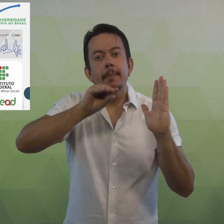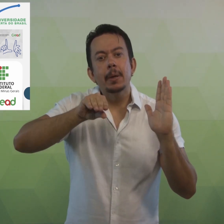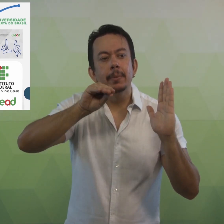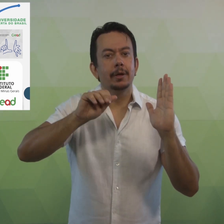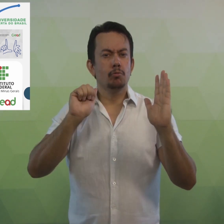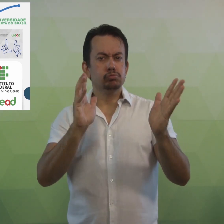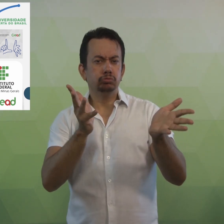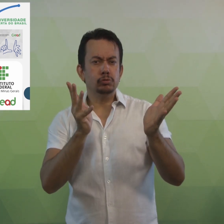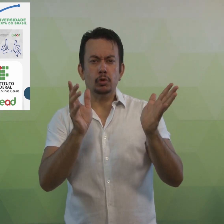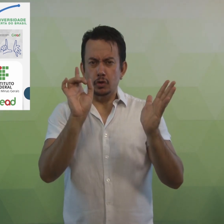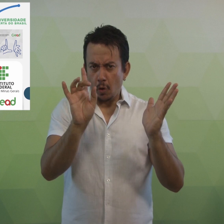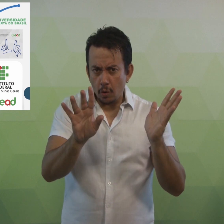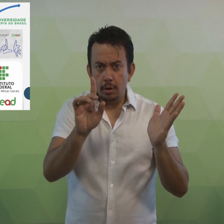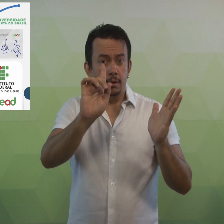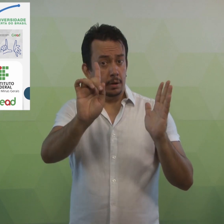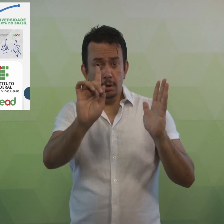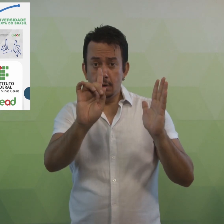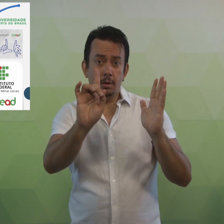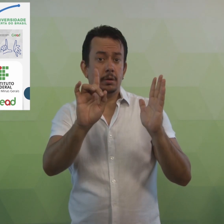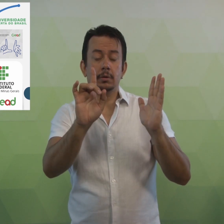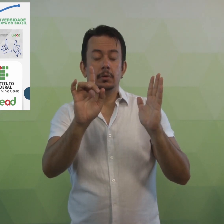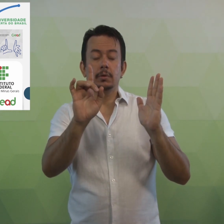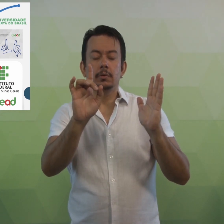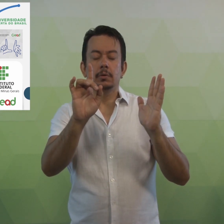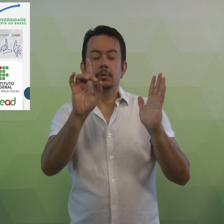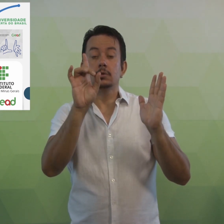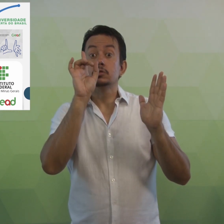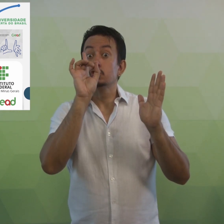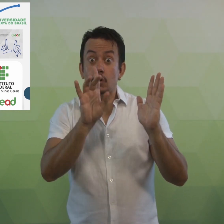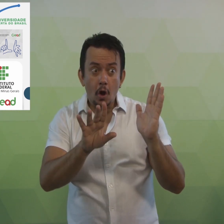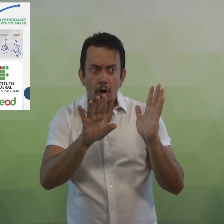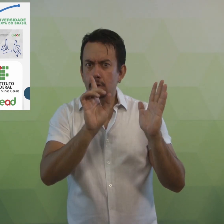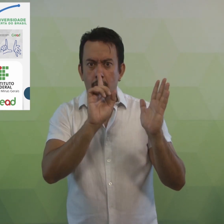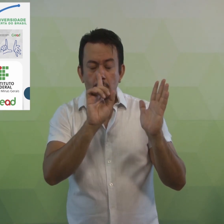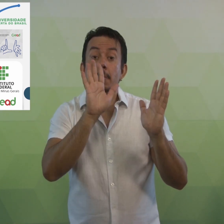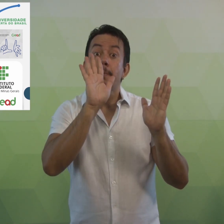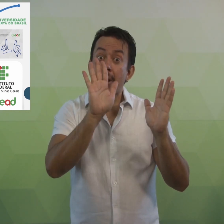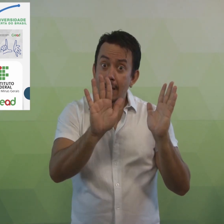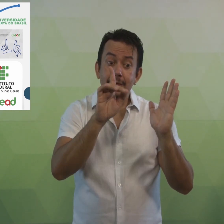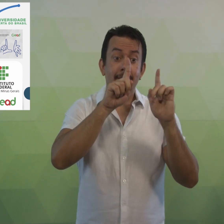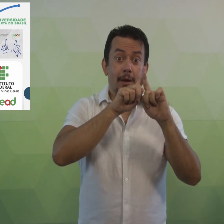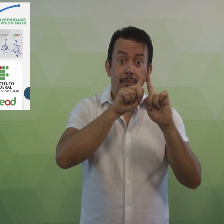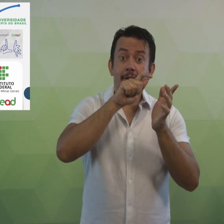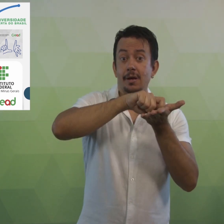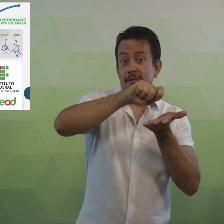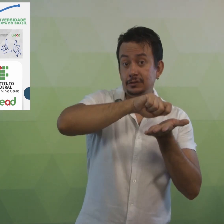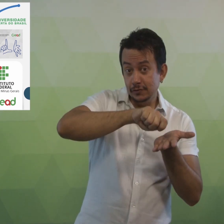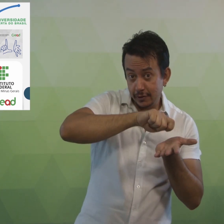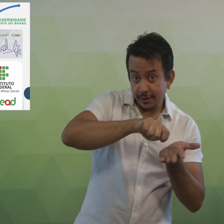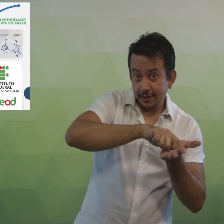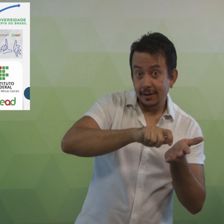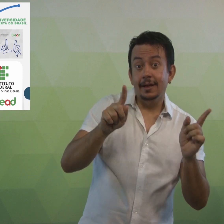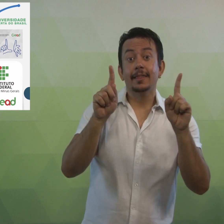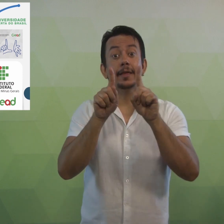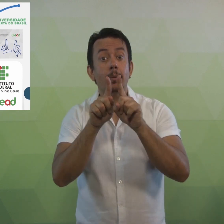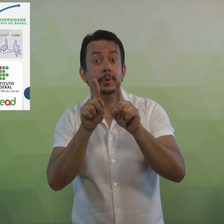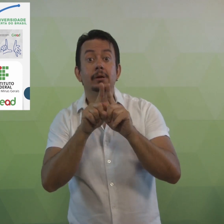conhecimento oral apenas. Não. Esse conhecimento, ele é importante,